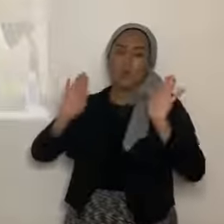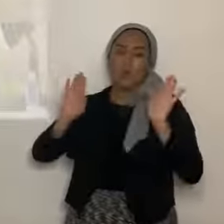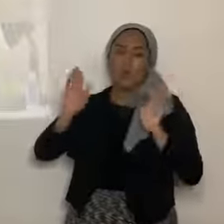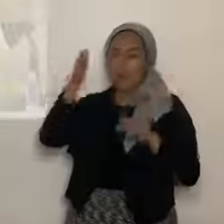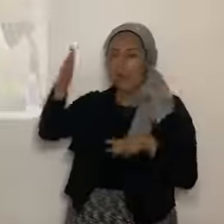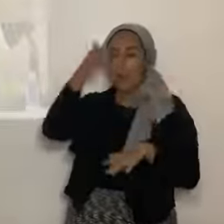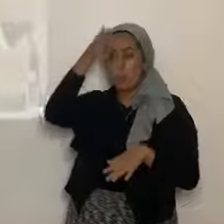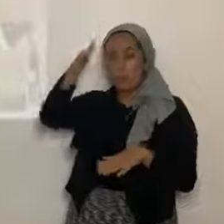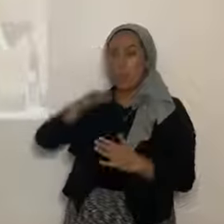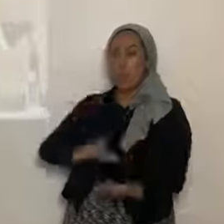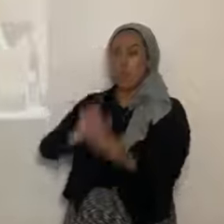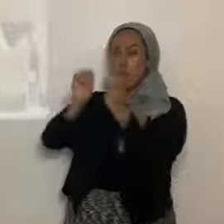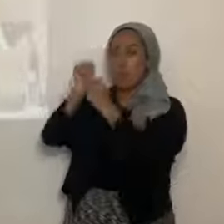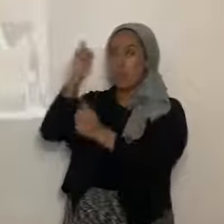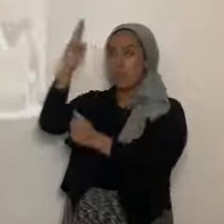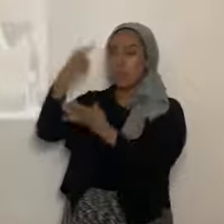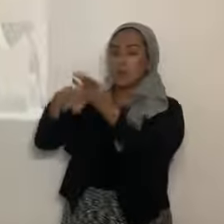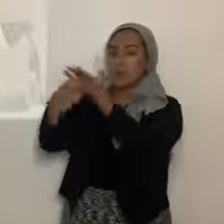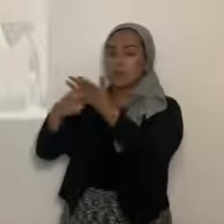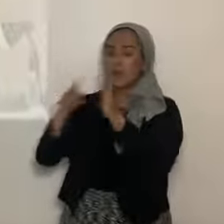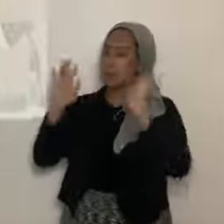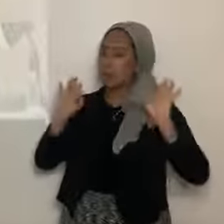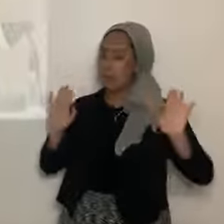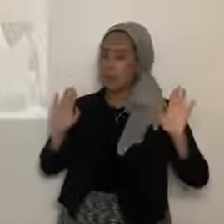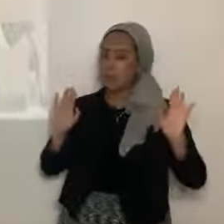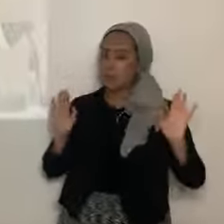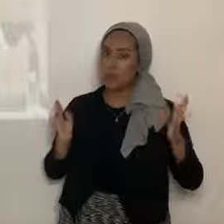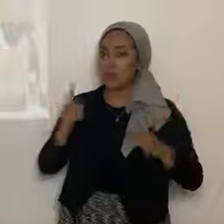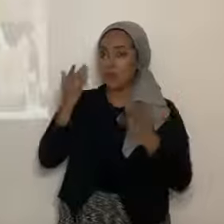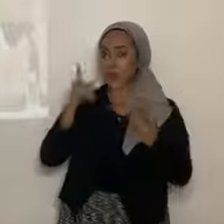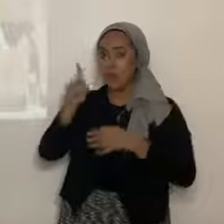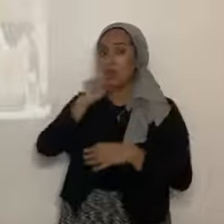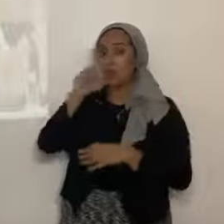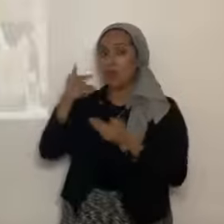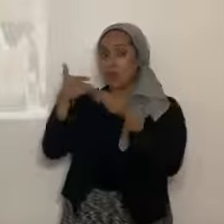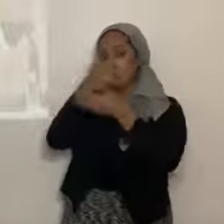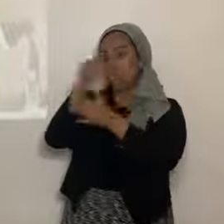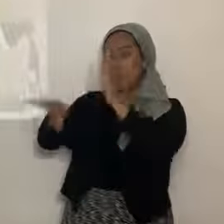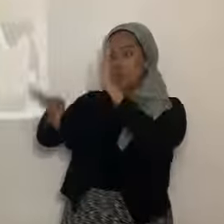el Eterno. Pero puede ser que haya sido llamado auténticamente por el Eterno, como el rey Shaul.